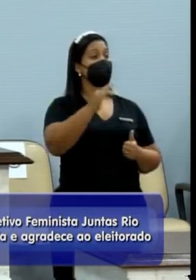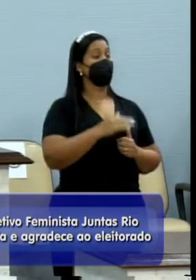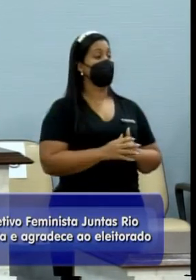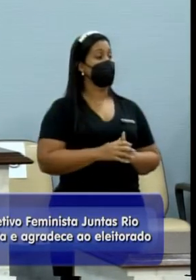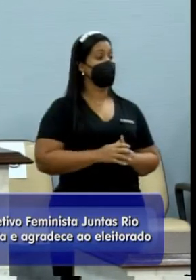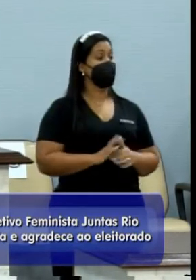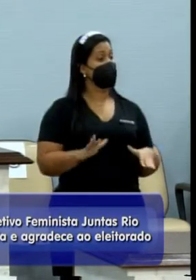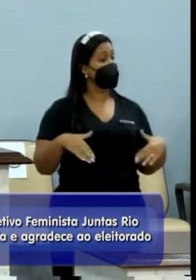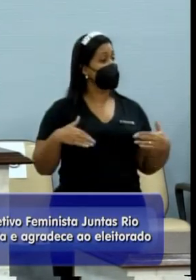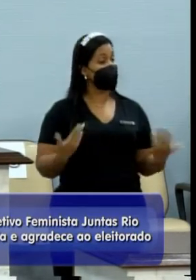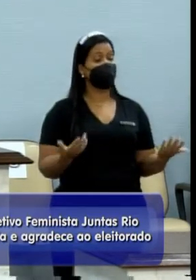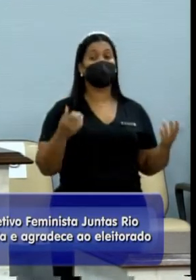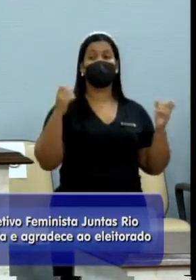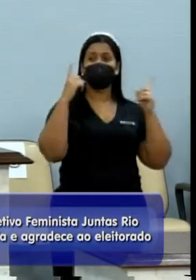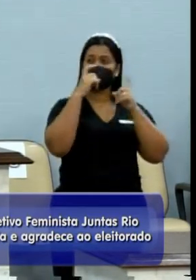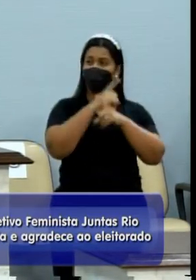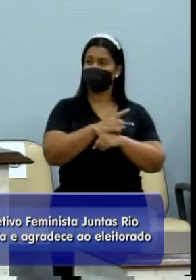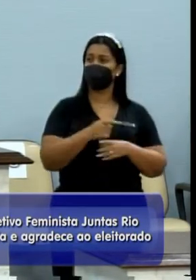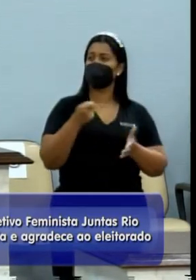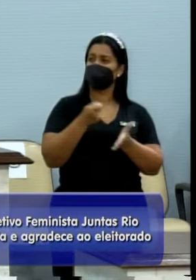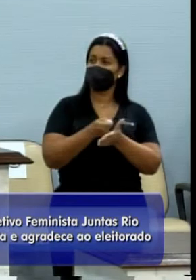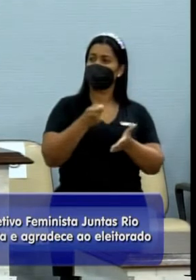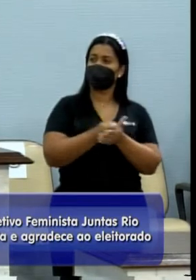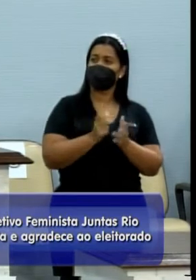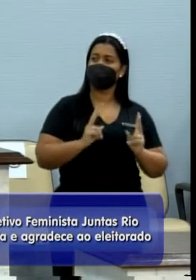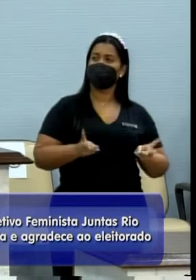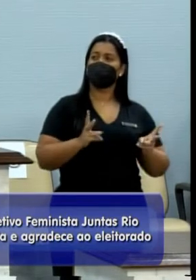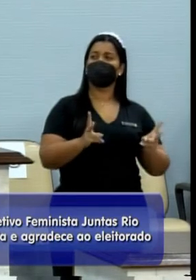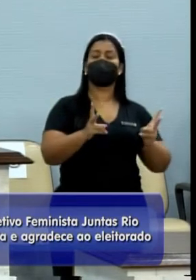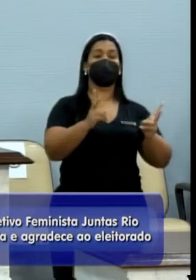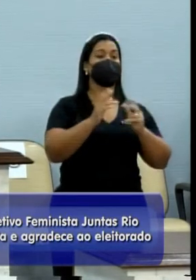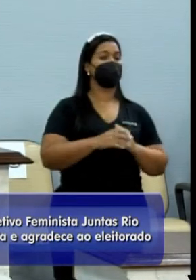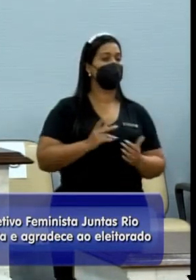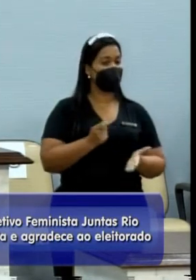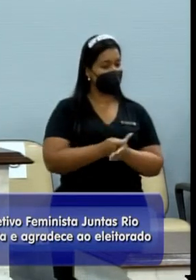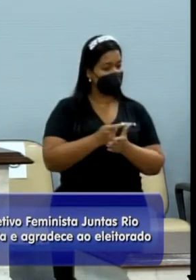Então, é complicado, né, ter que se defender o tempo todo do óbvio,